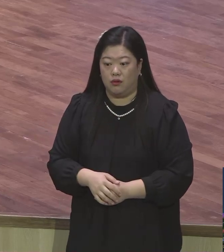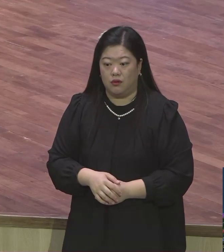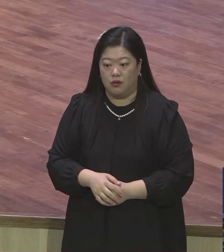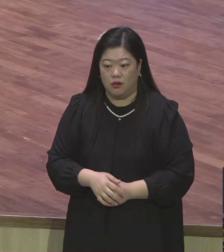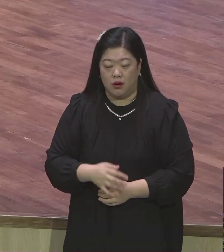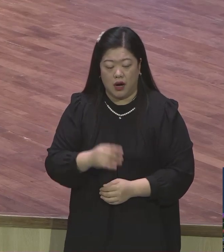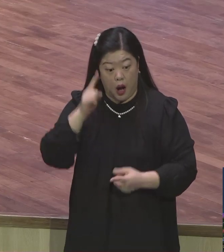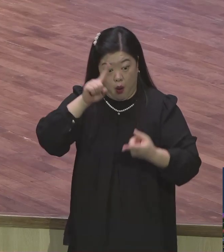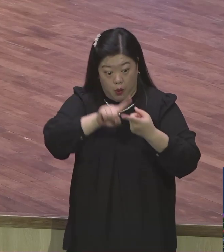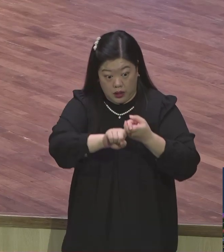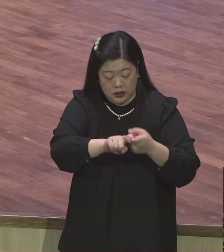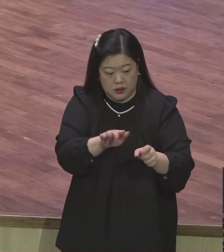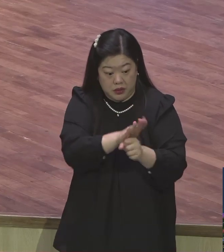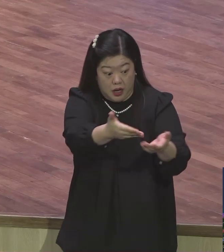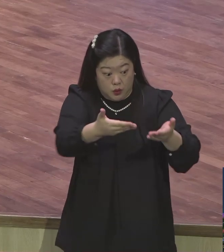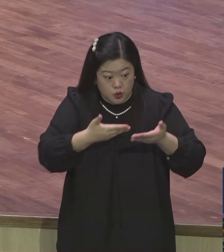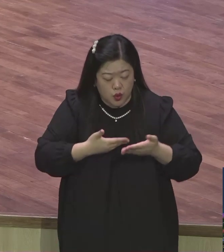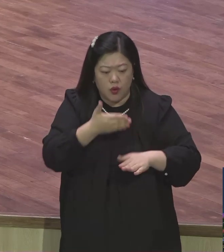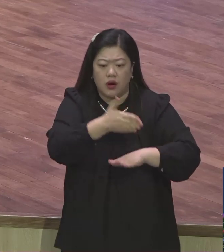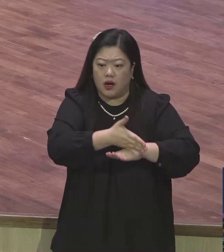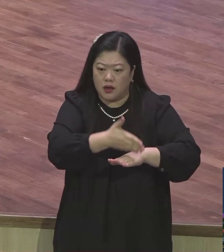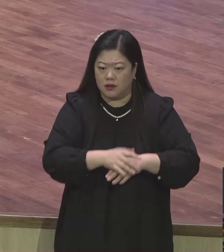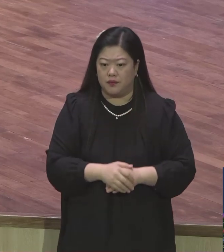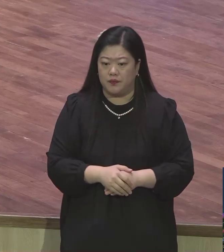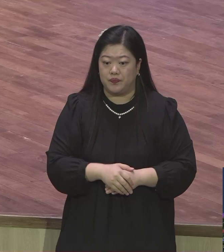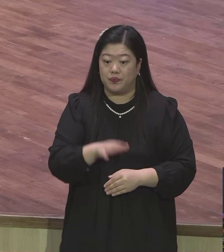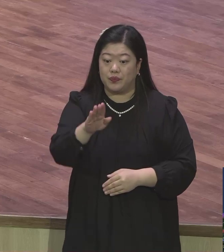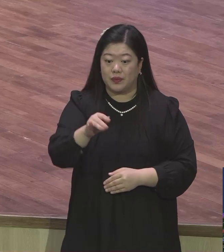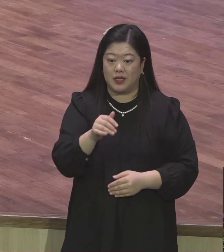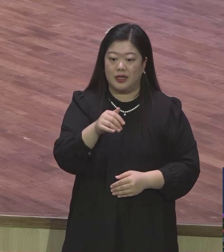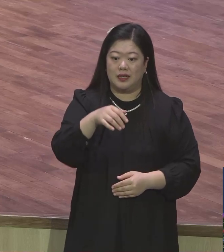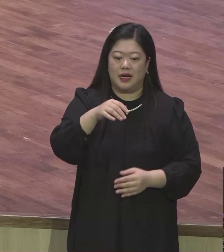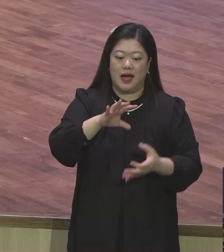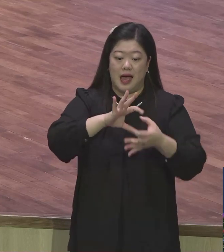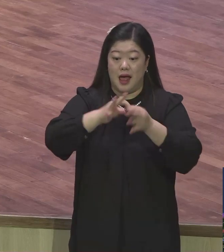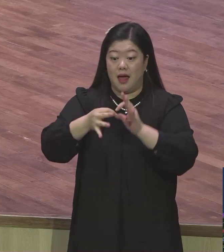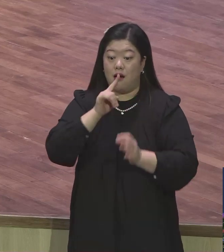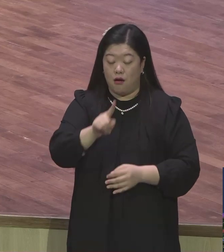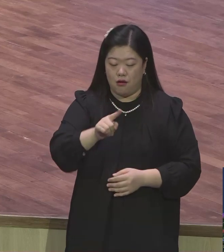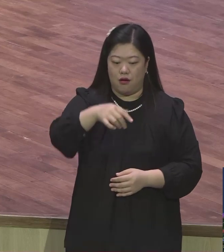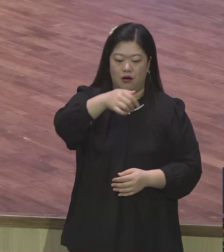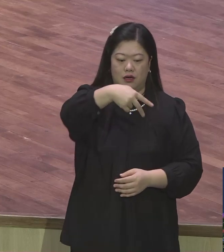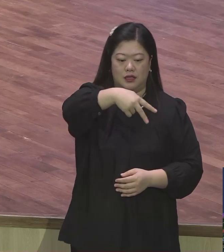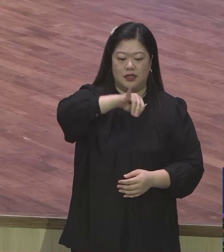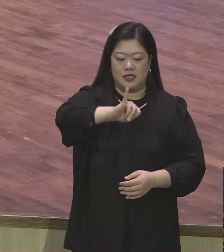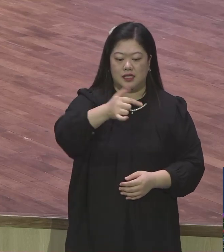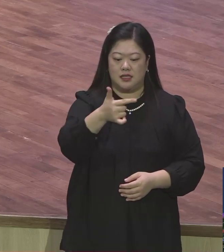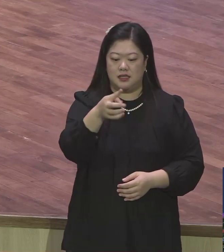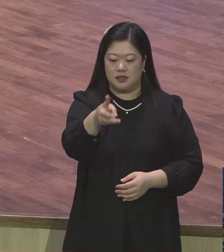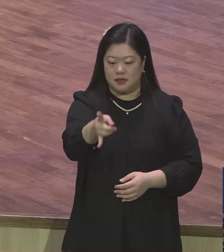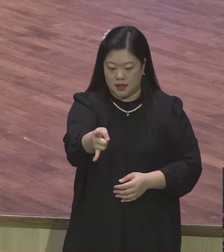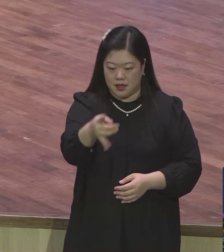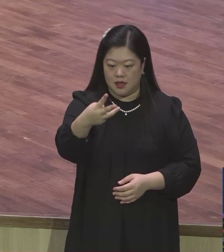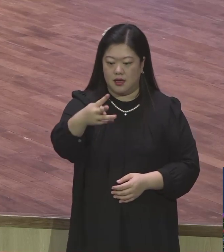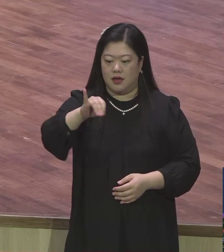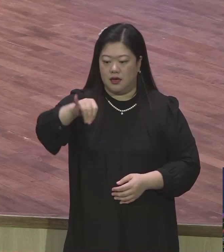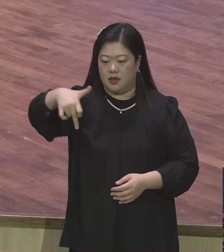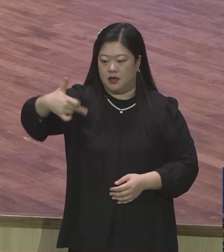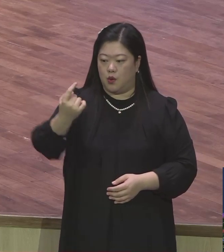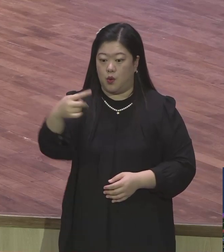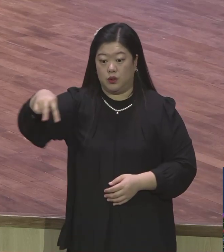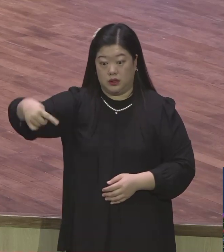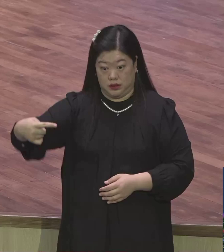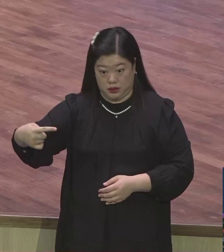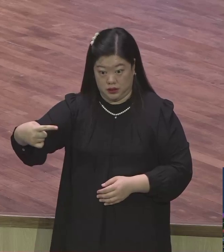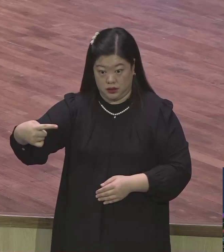있었어. 동역자라 이 말이 헬라 말로 시네르고스, 시네르고스란 말인데 이 말의 뜻은